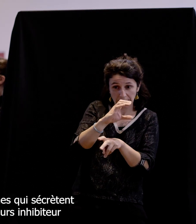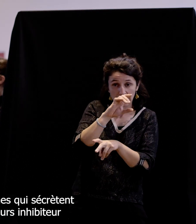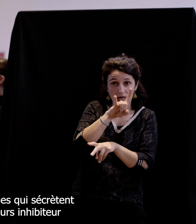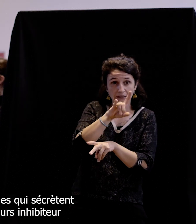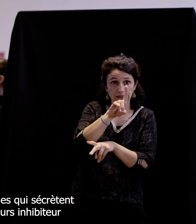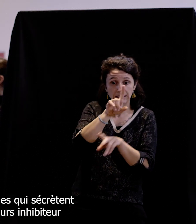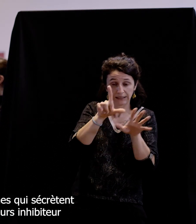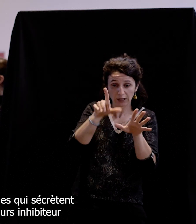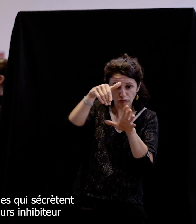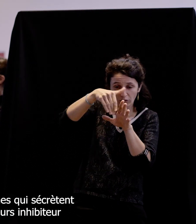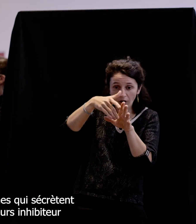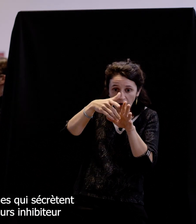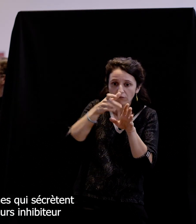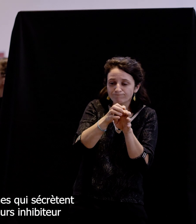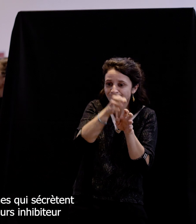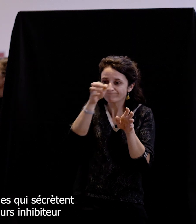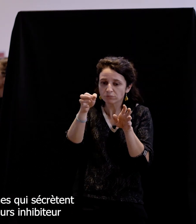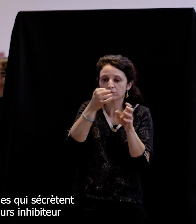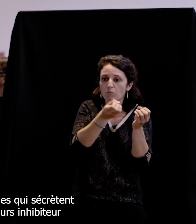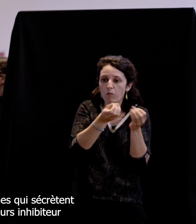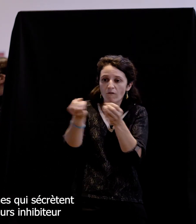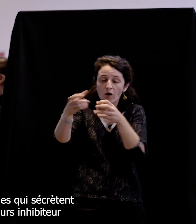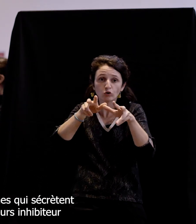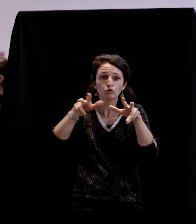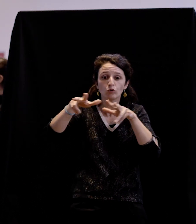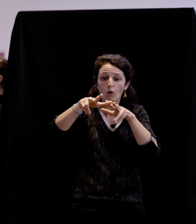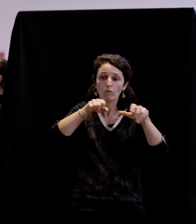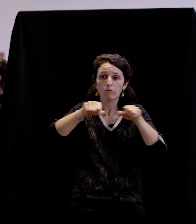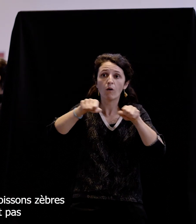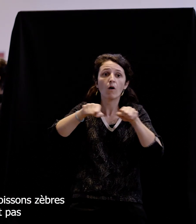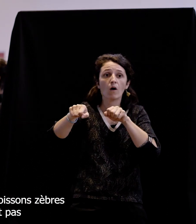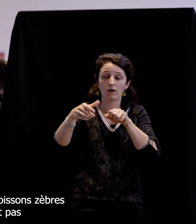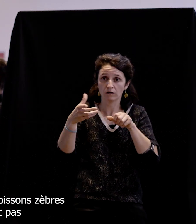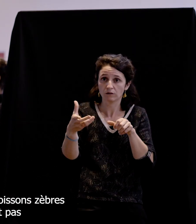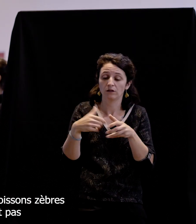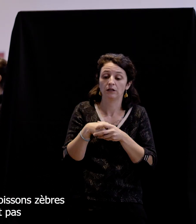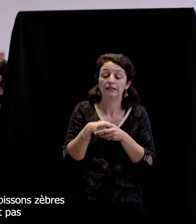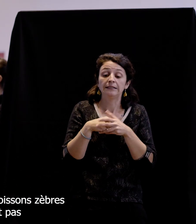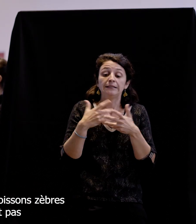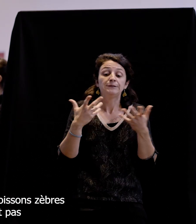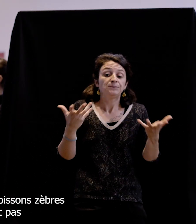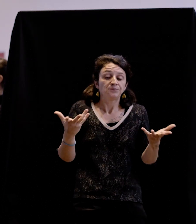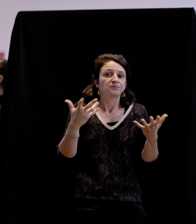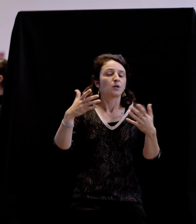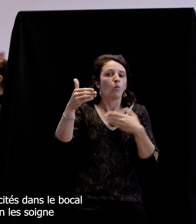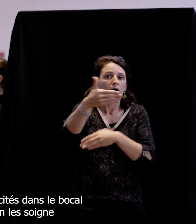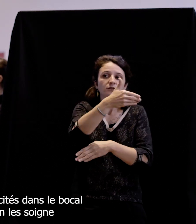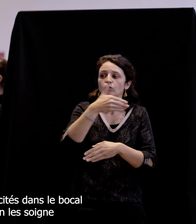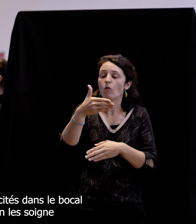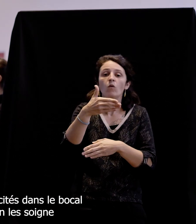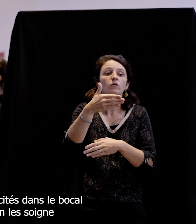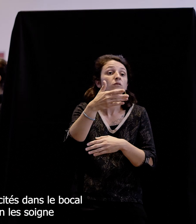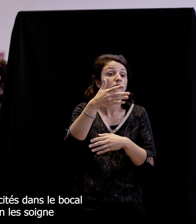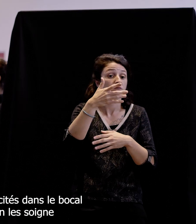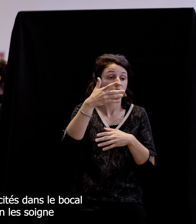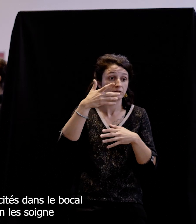GABAergiques qui sont des neurones qui sécrètent un neuromédiateur inhibiteur. Et que donc, les poissons zèbres qui n'ont pas